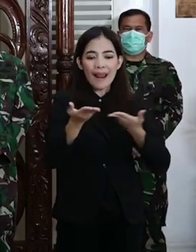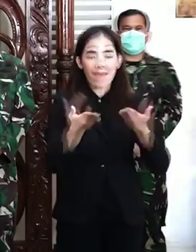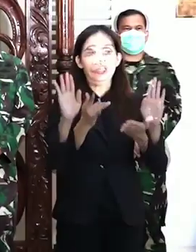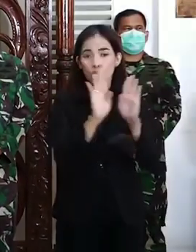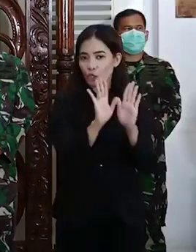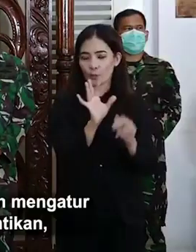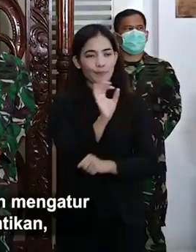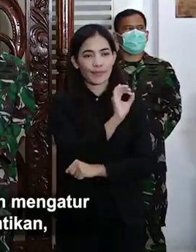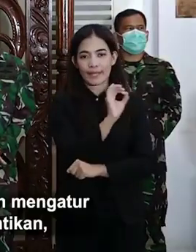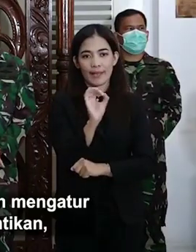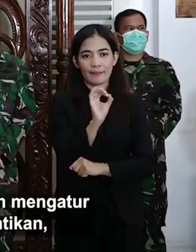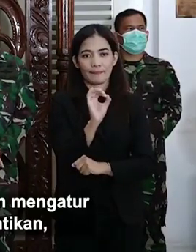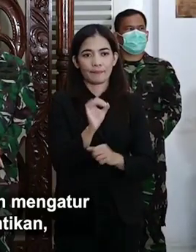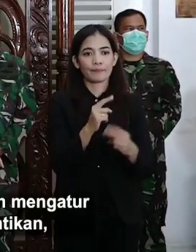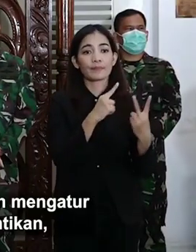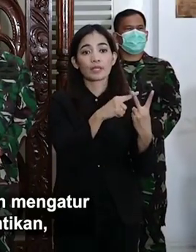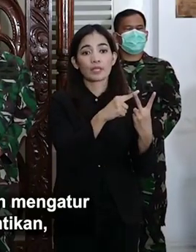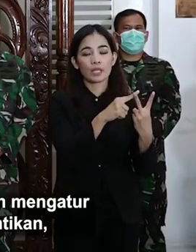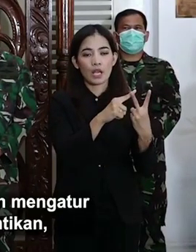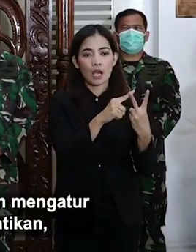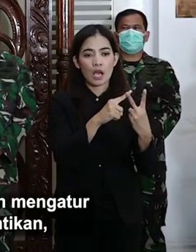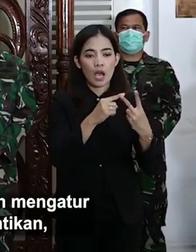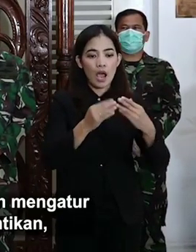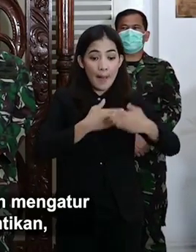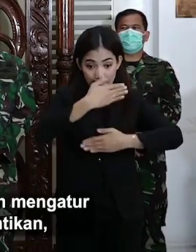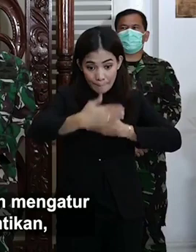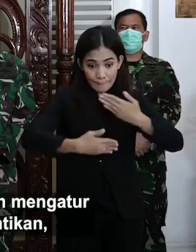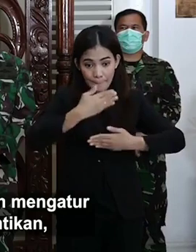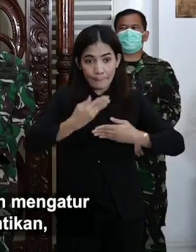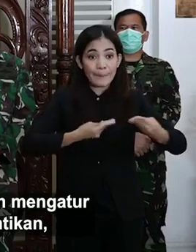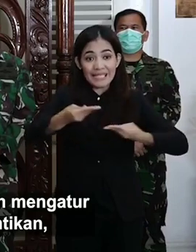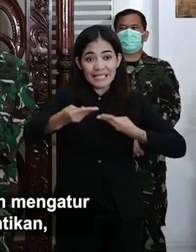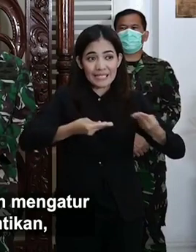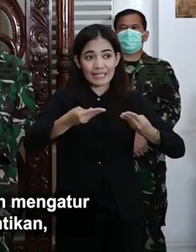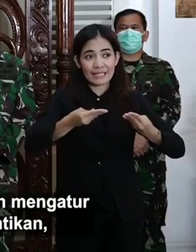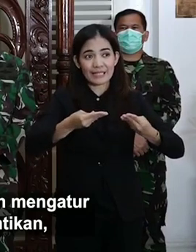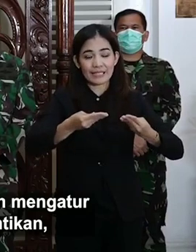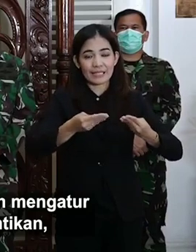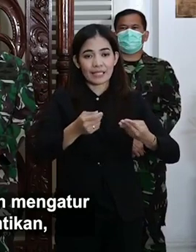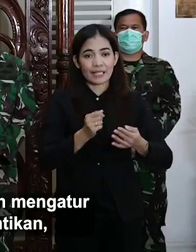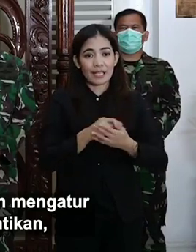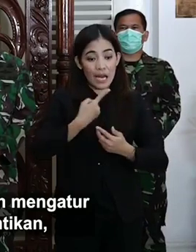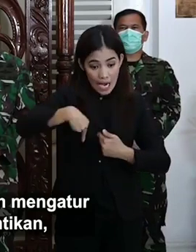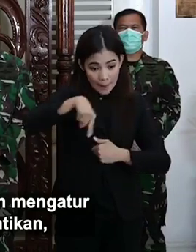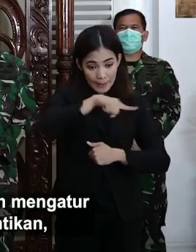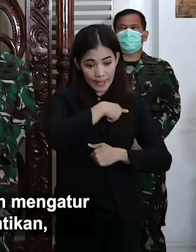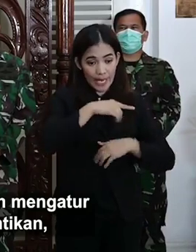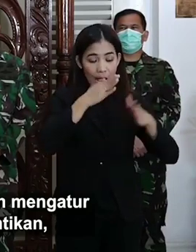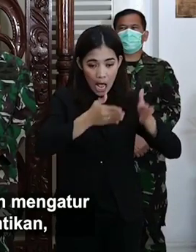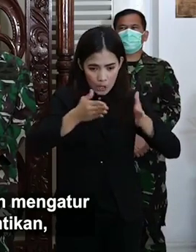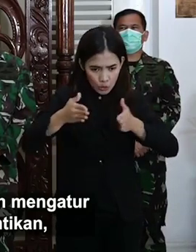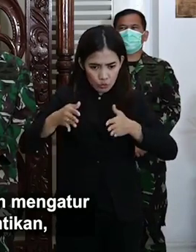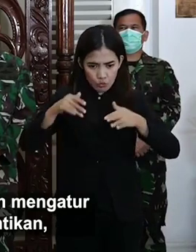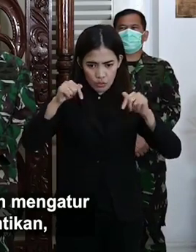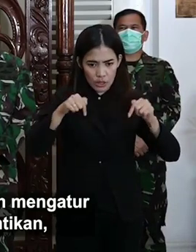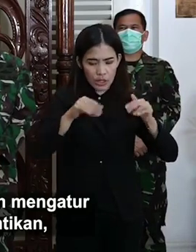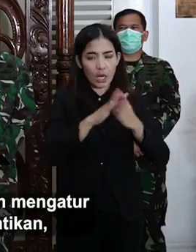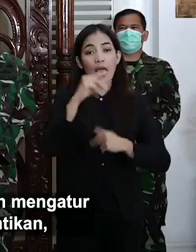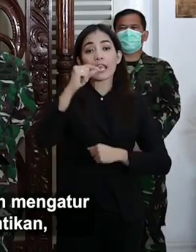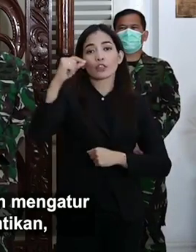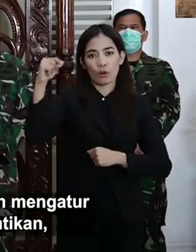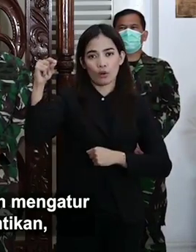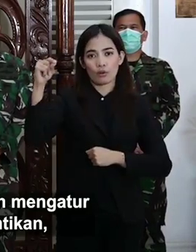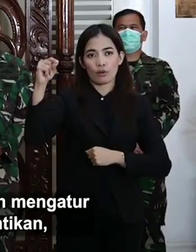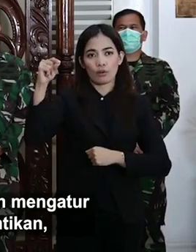jalan terus. Kemudian untuk dunia usaha, kita akan mengatur bahwa kegiatan perkantoran